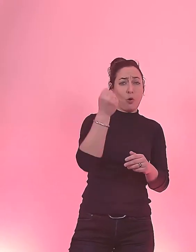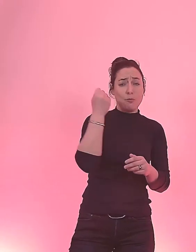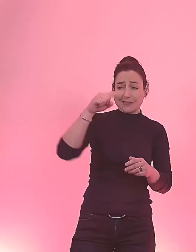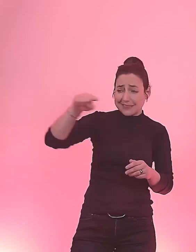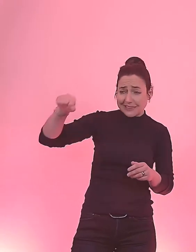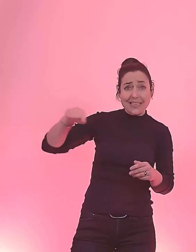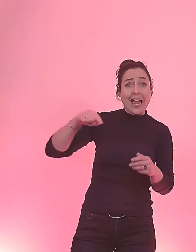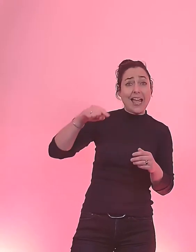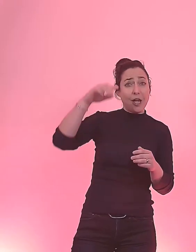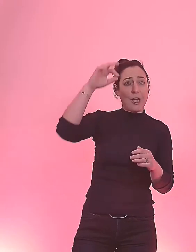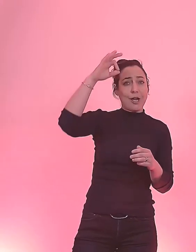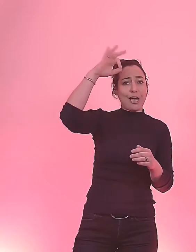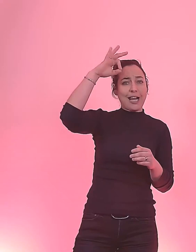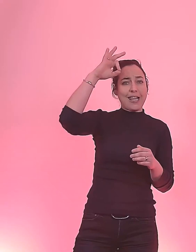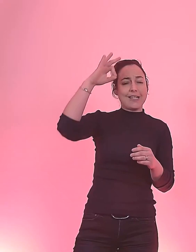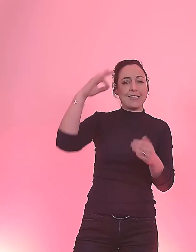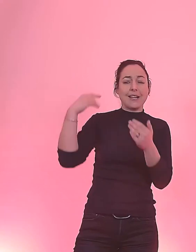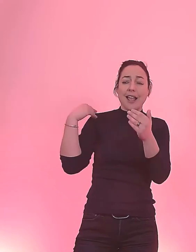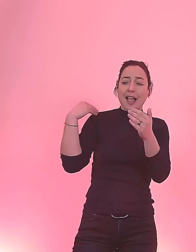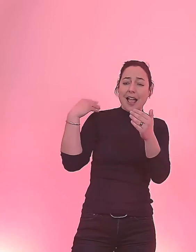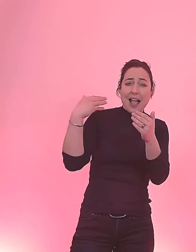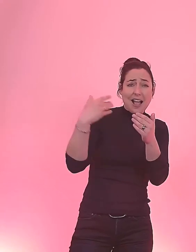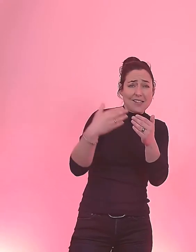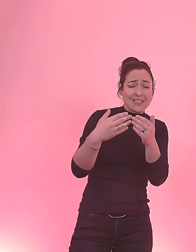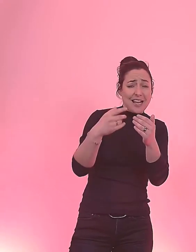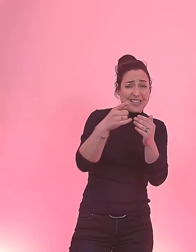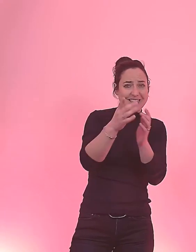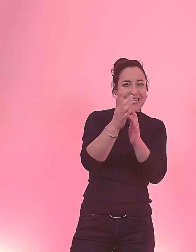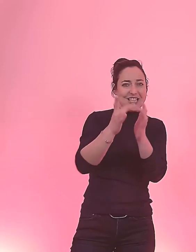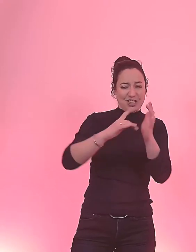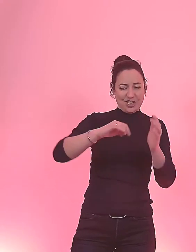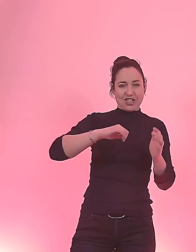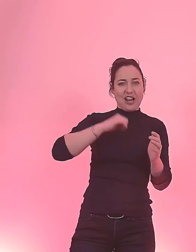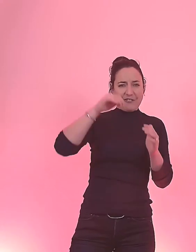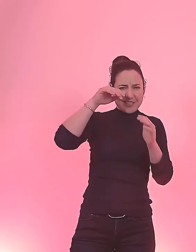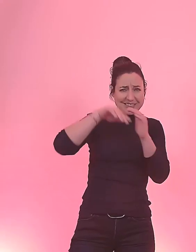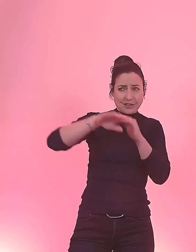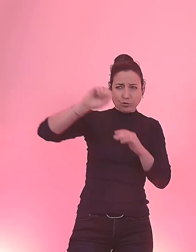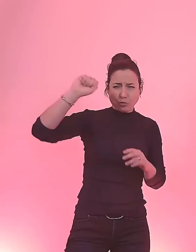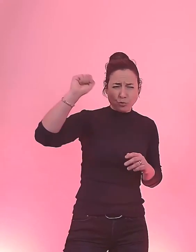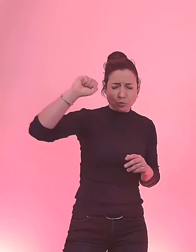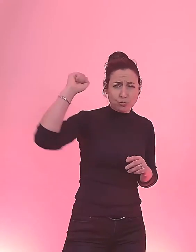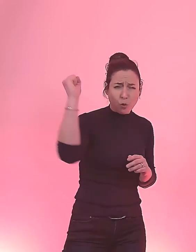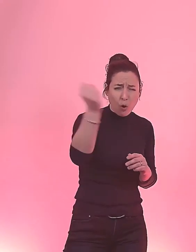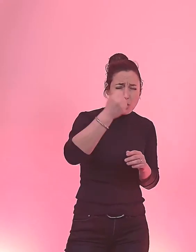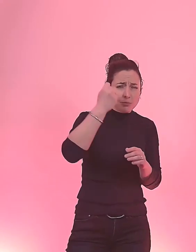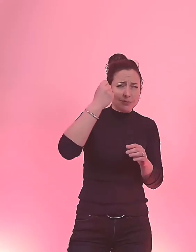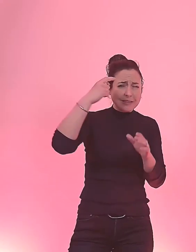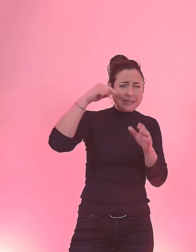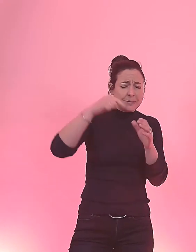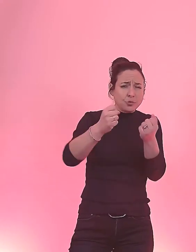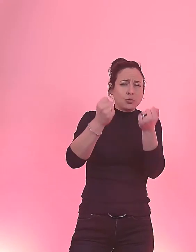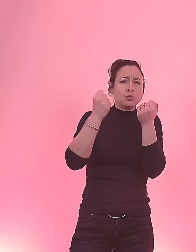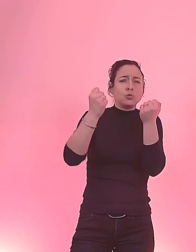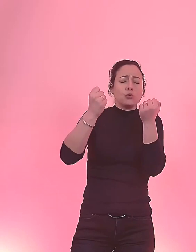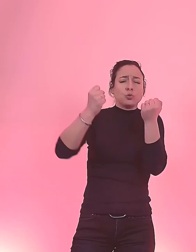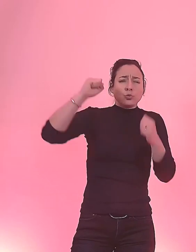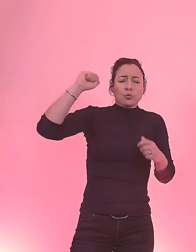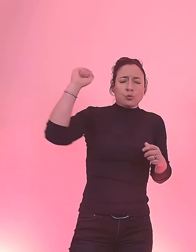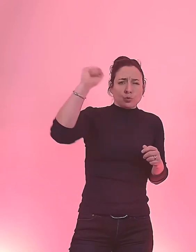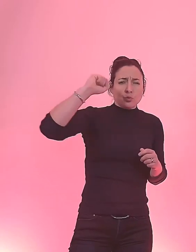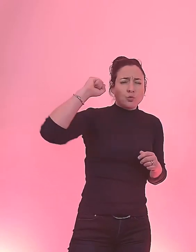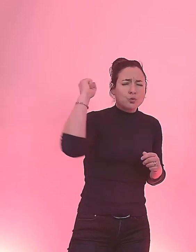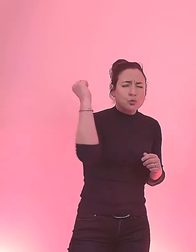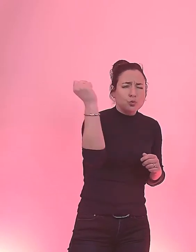maar eigenlijk kwam jezus zelf in die diepe storm terecht dan is hij de diepste storm ingegaan die ik het meemaken